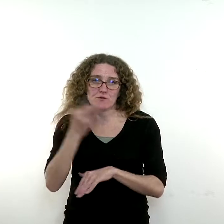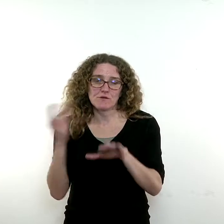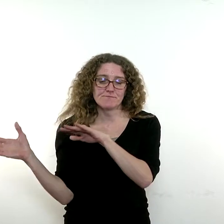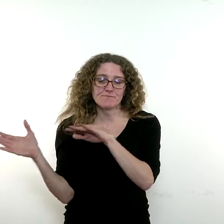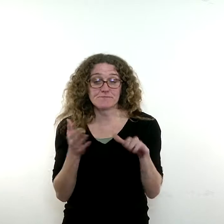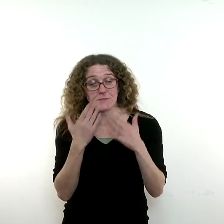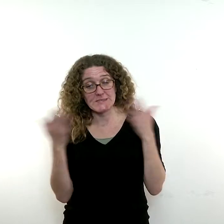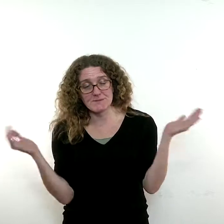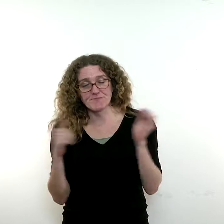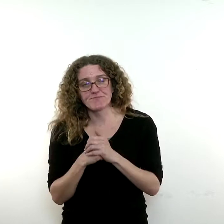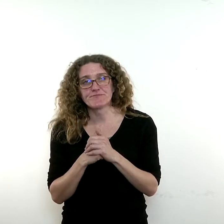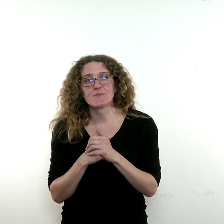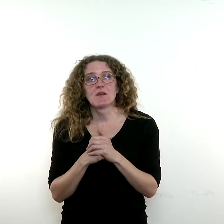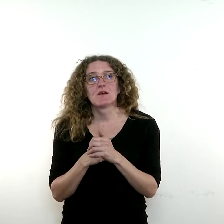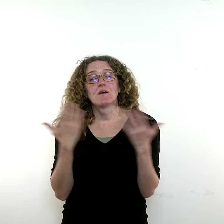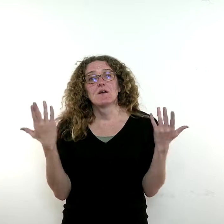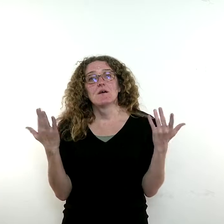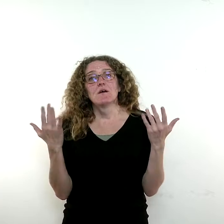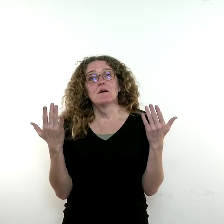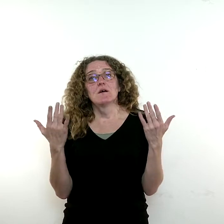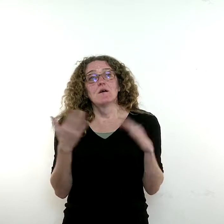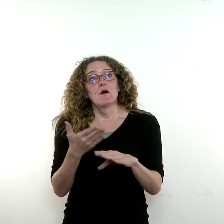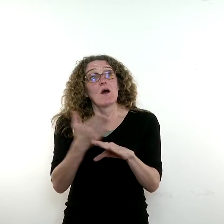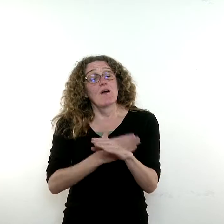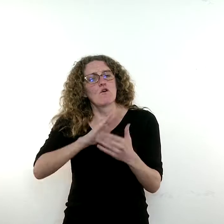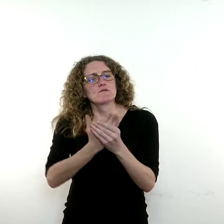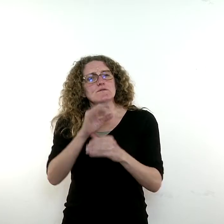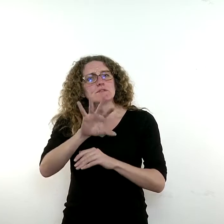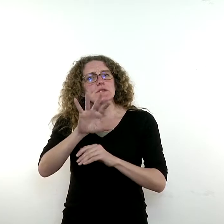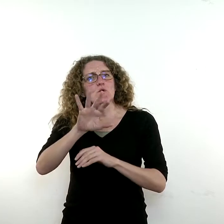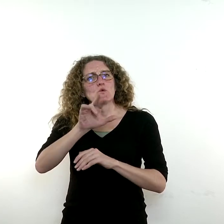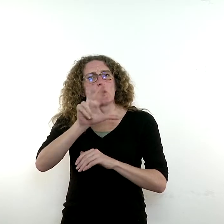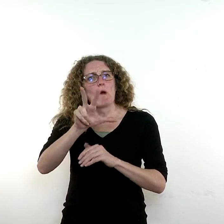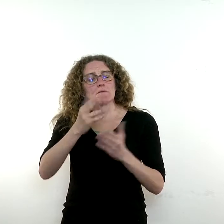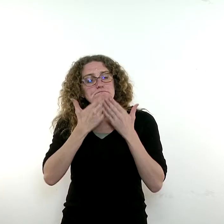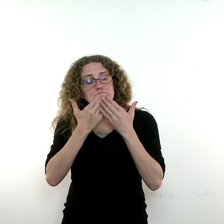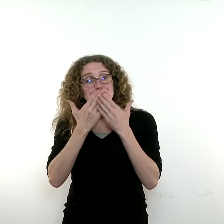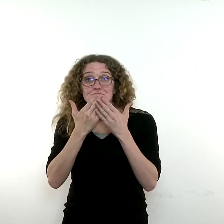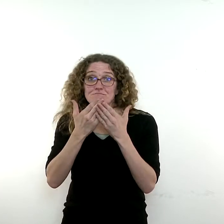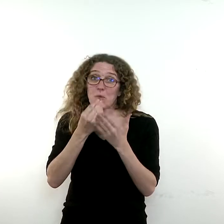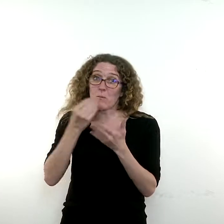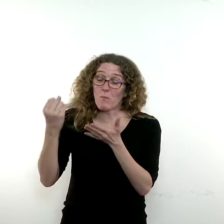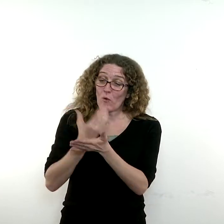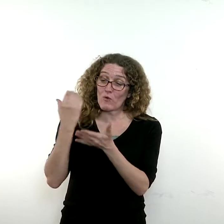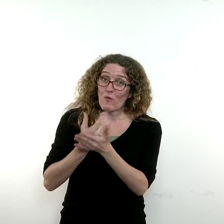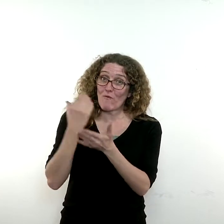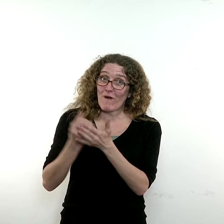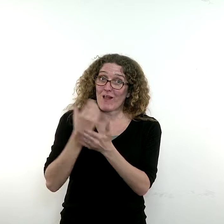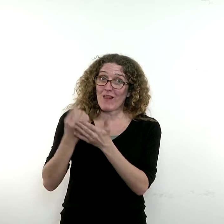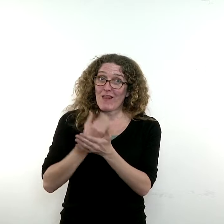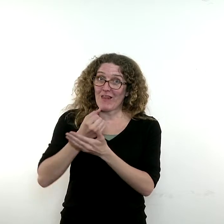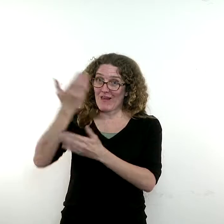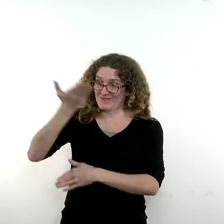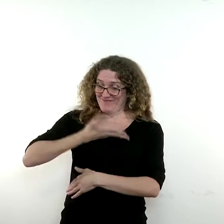l'unanimité, je vous en remercie. Avant de passer à l'affaire 53, une bonne nouvelle vient de tomber sur mon téléscripteur.